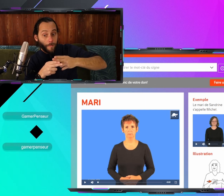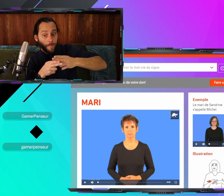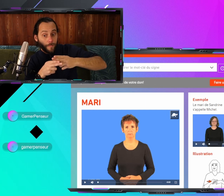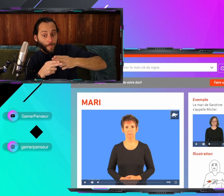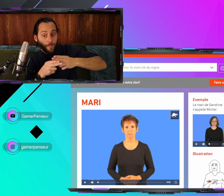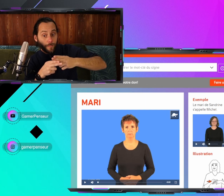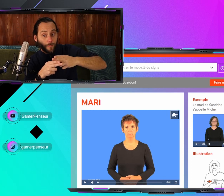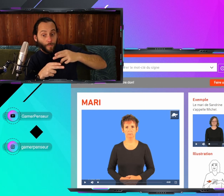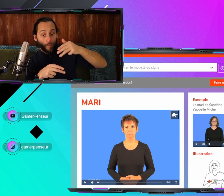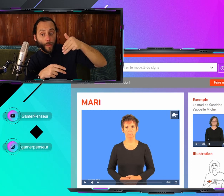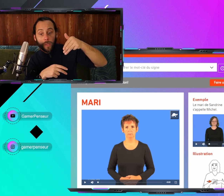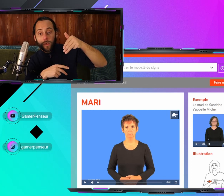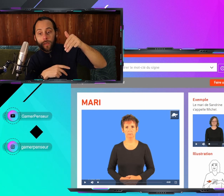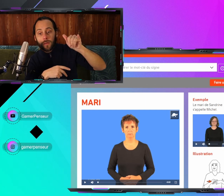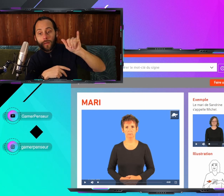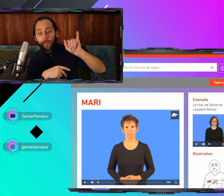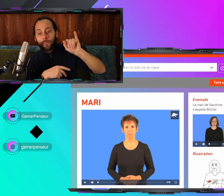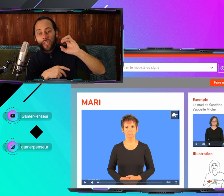S'appelle